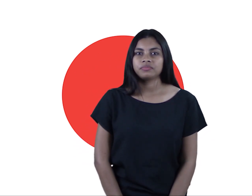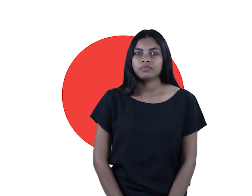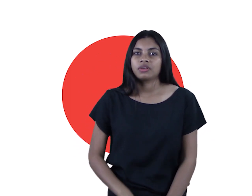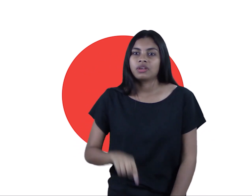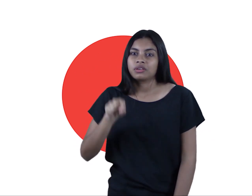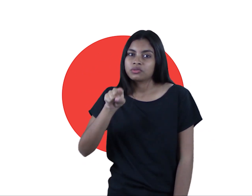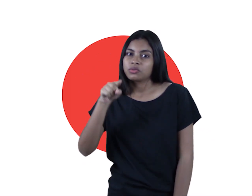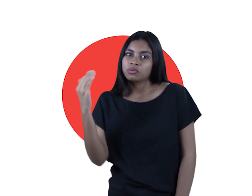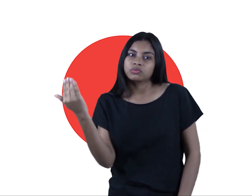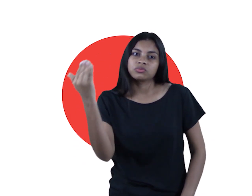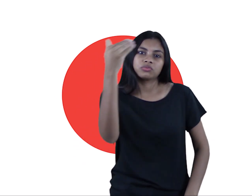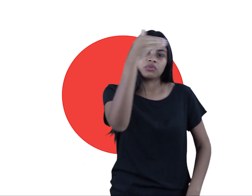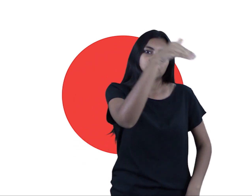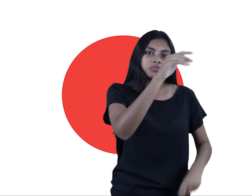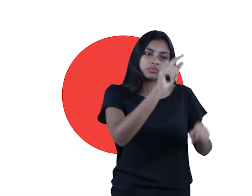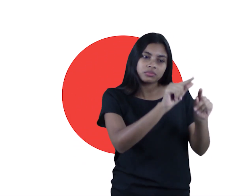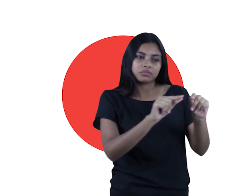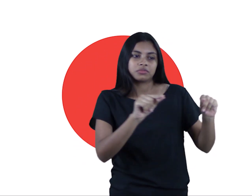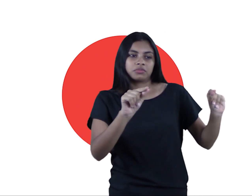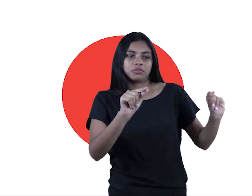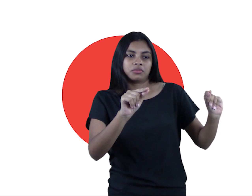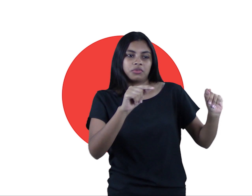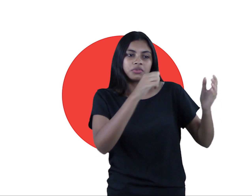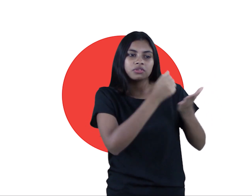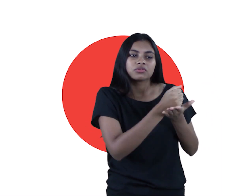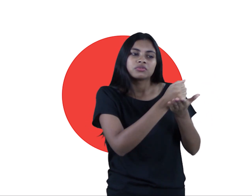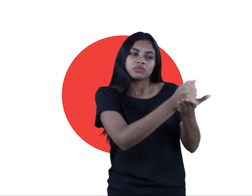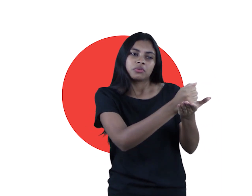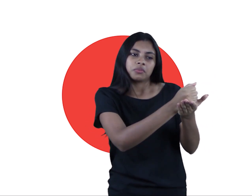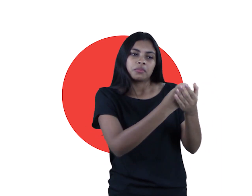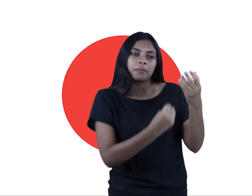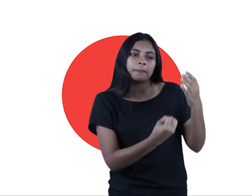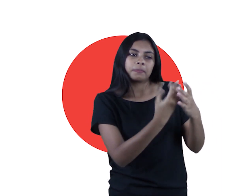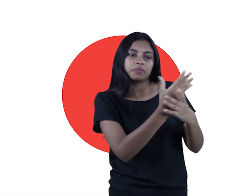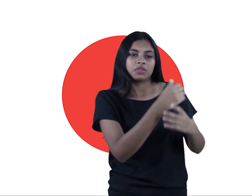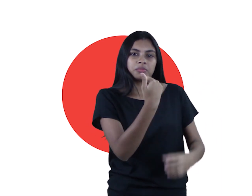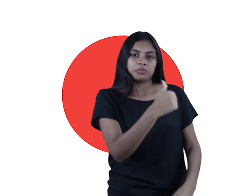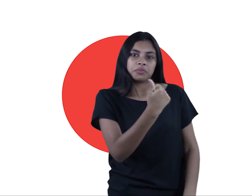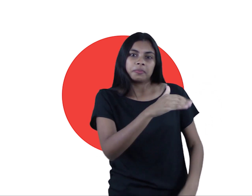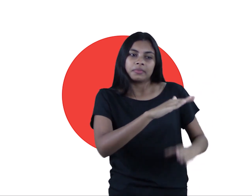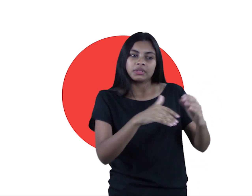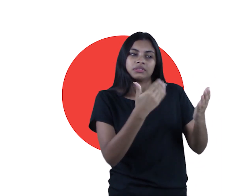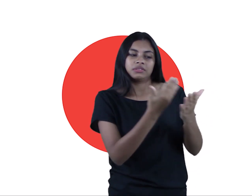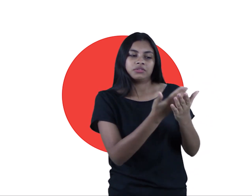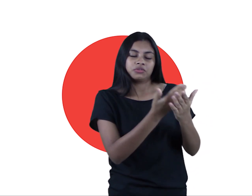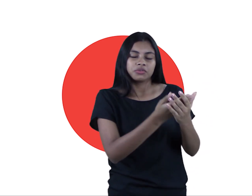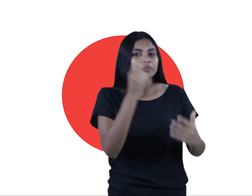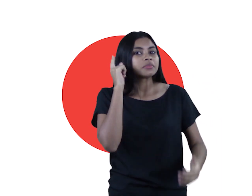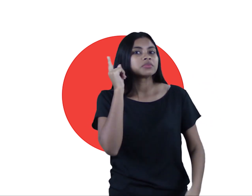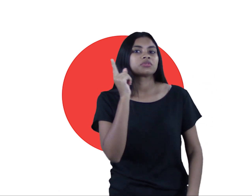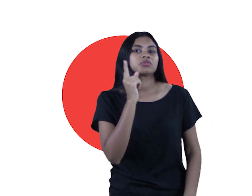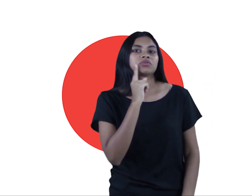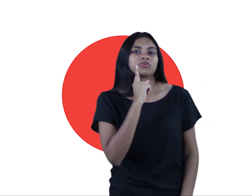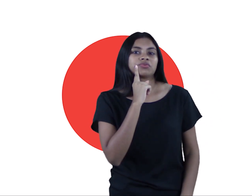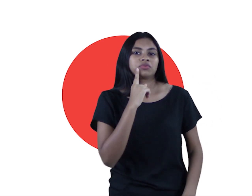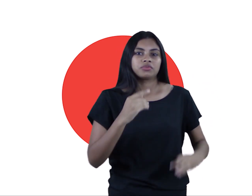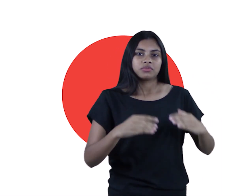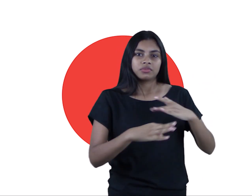Yozo levou a língua de sinais para o Japão e ajudou a abrir a primeira escola para surdos na cidade de